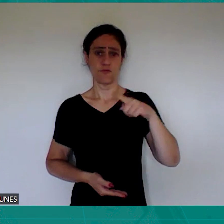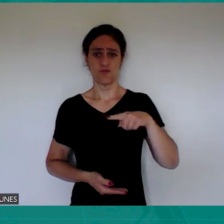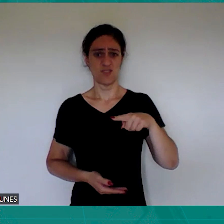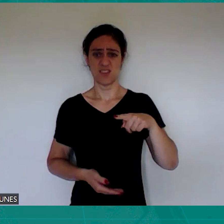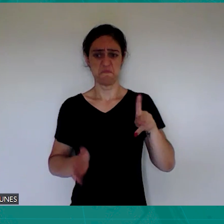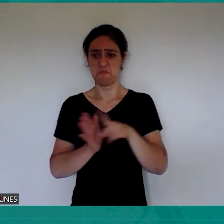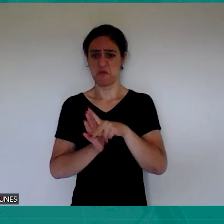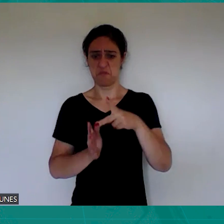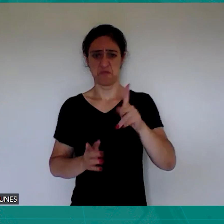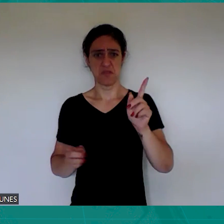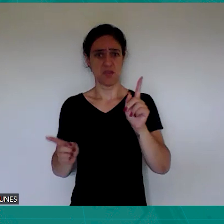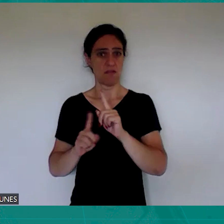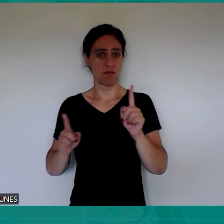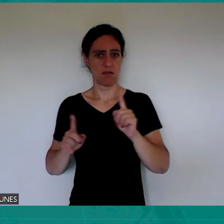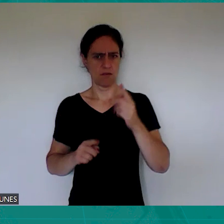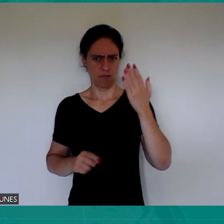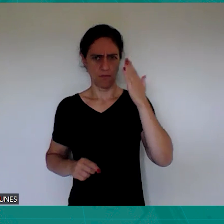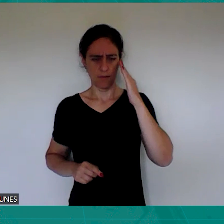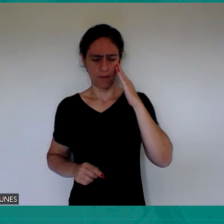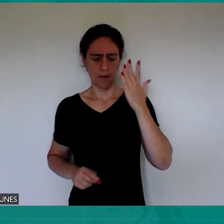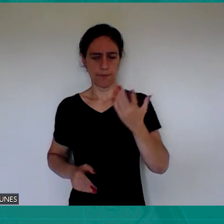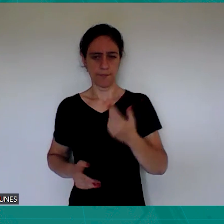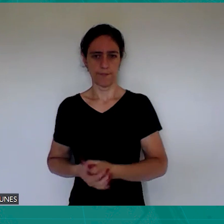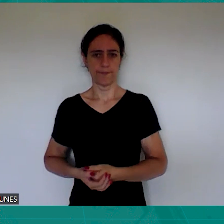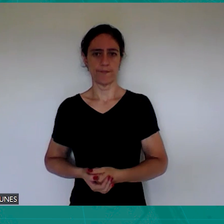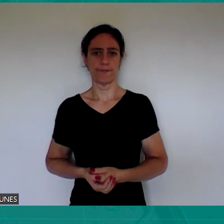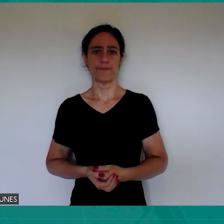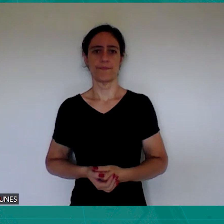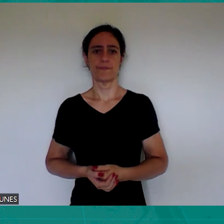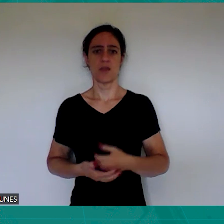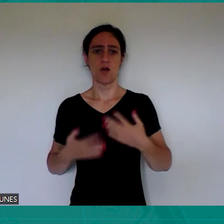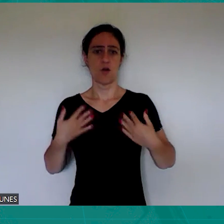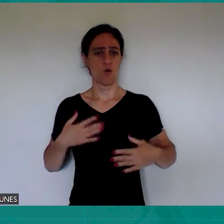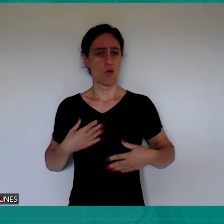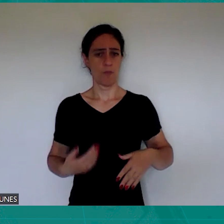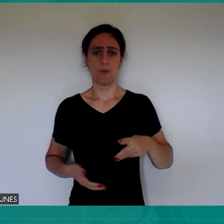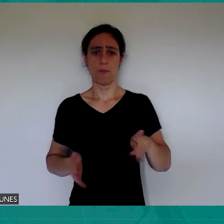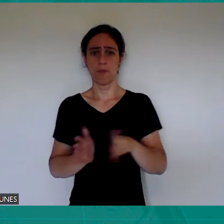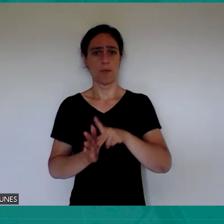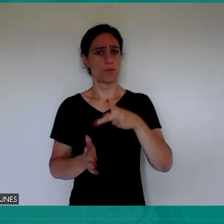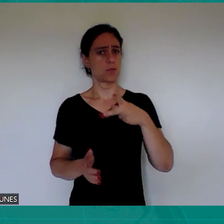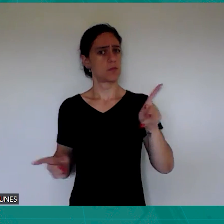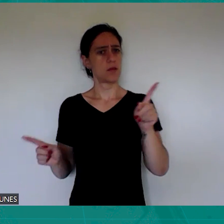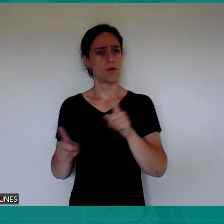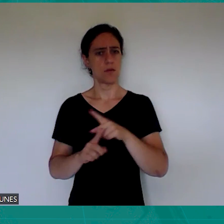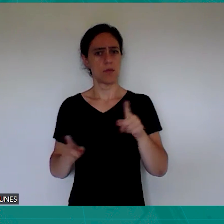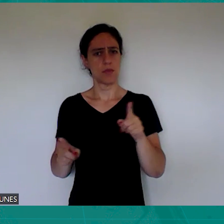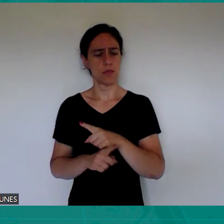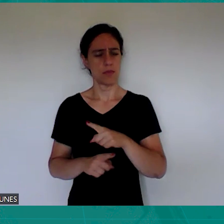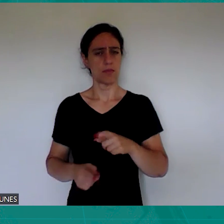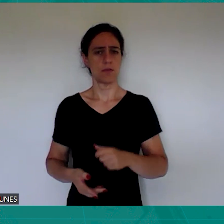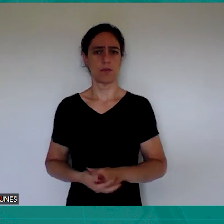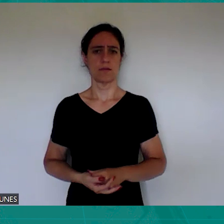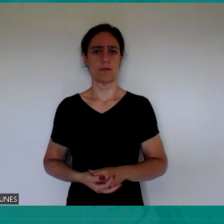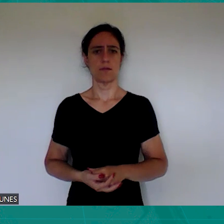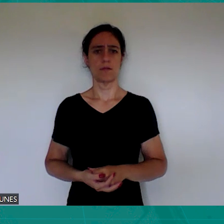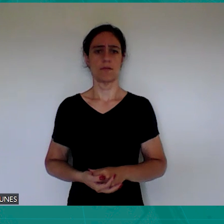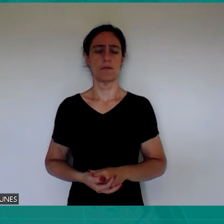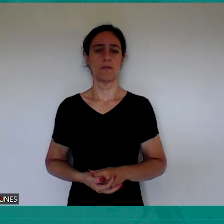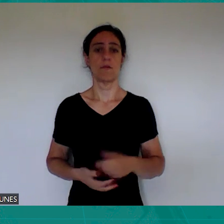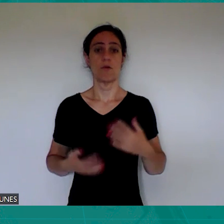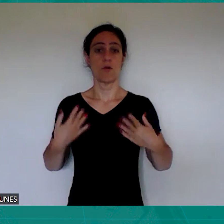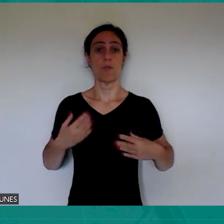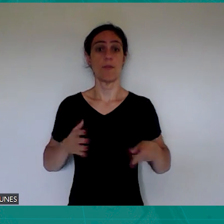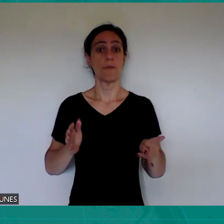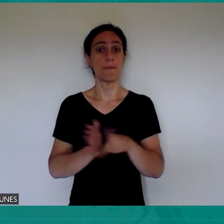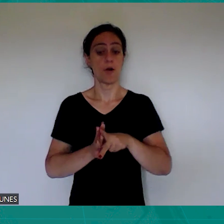mesmos? Vocês sabem disso? Esse corpo não pertence a você. Esse corpo aqui, irmãos, é templo do Espírito Santo.